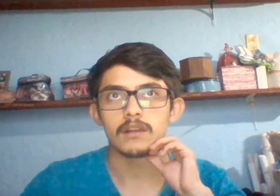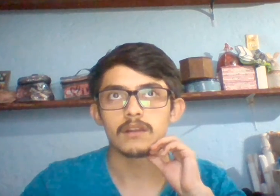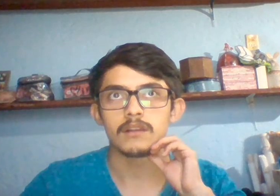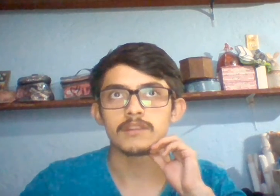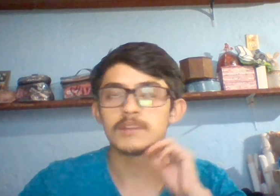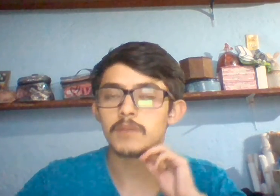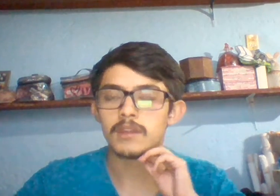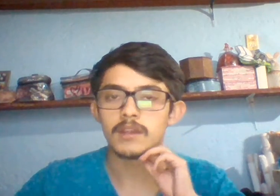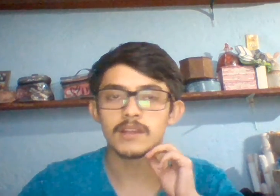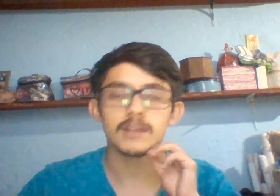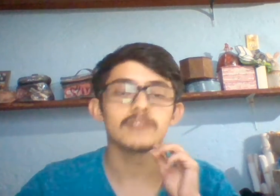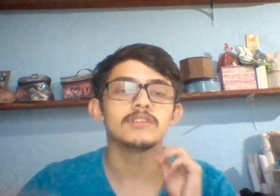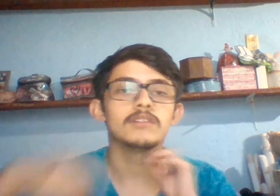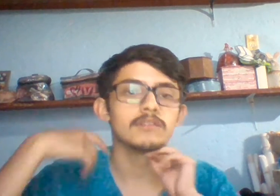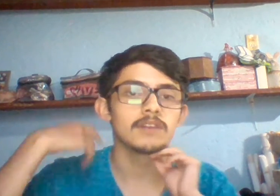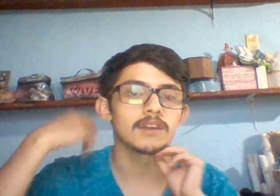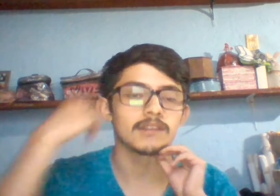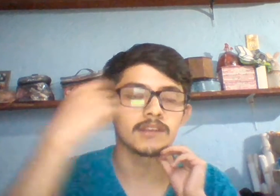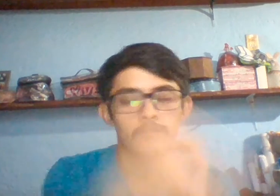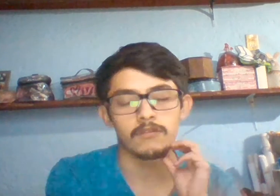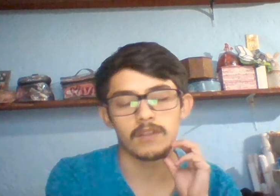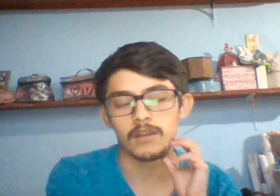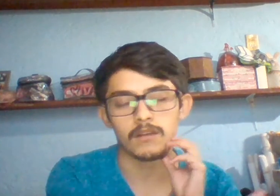el sistema de aceleración, que es